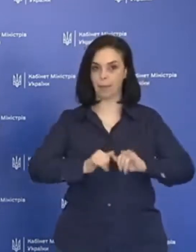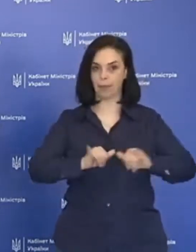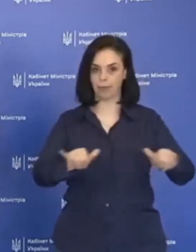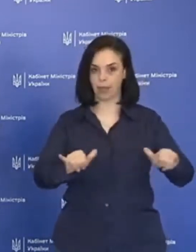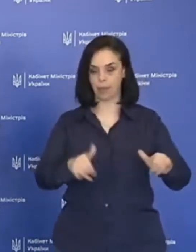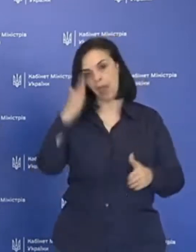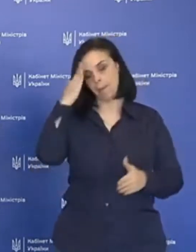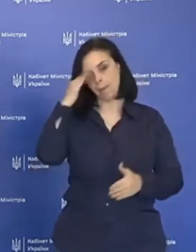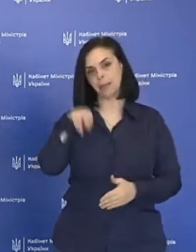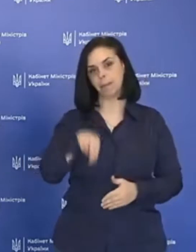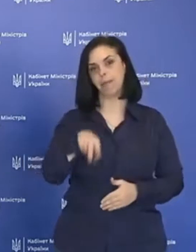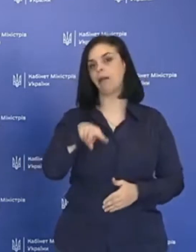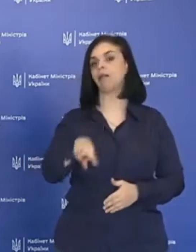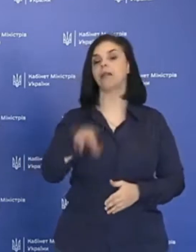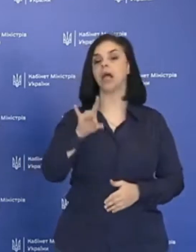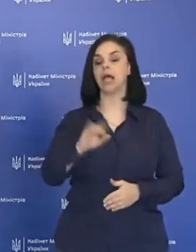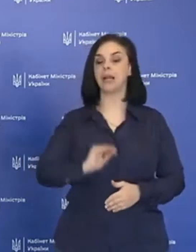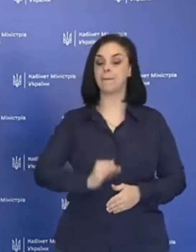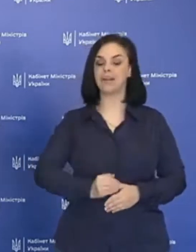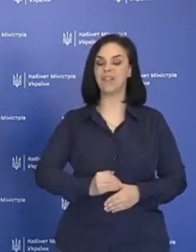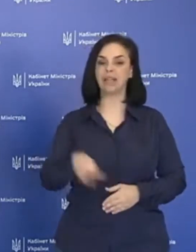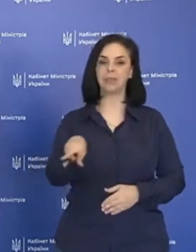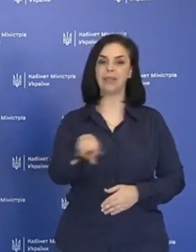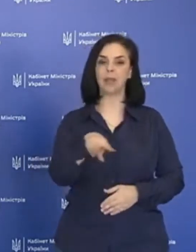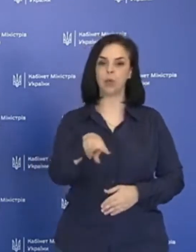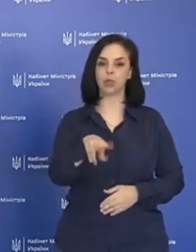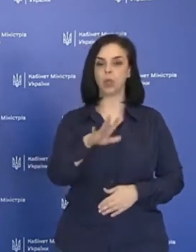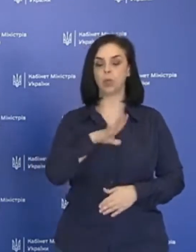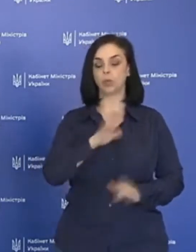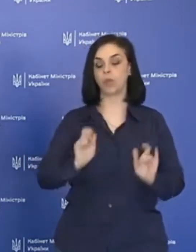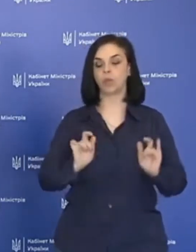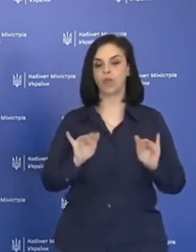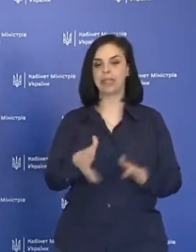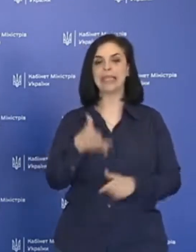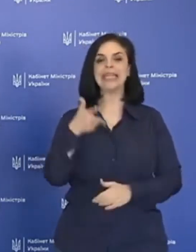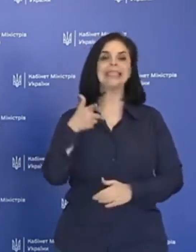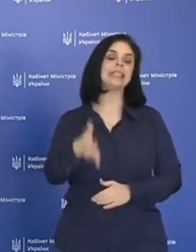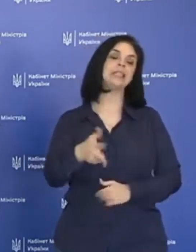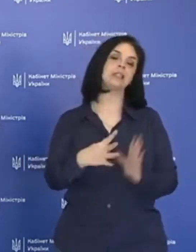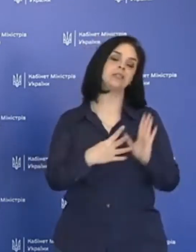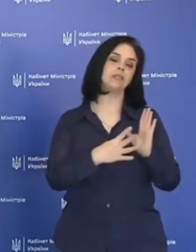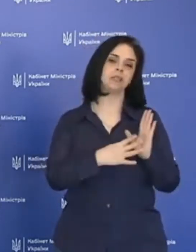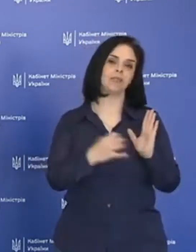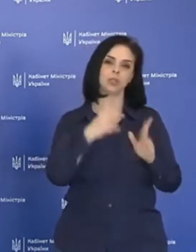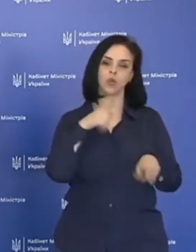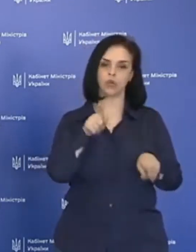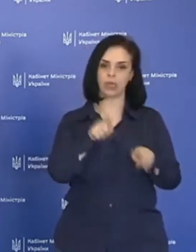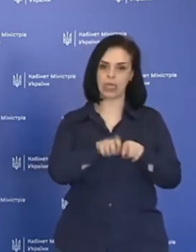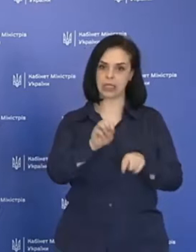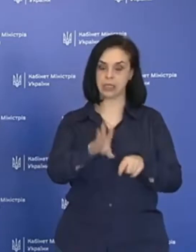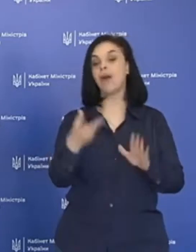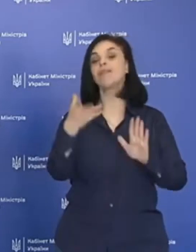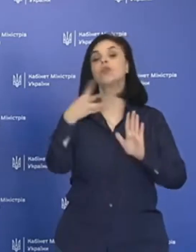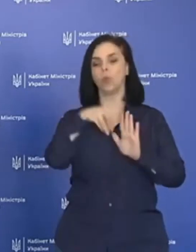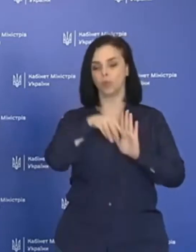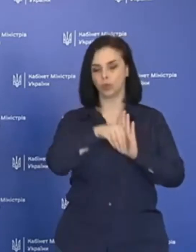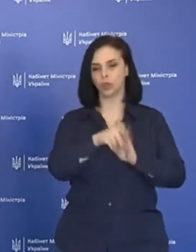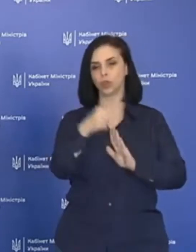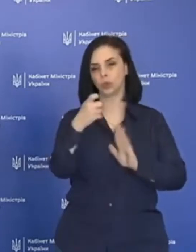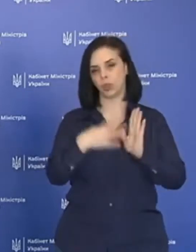епідемії методом ПЛР приватними лабораторіями було проведено 3900 тестів. В тому